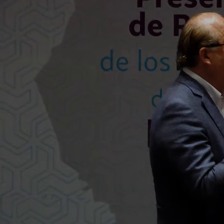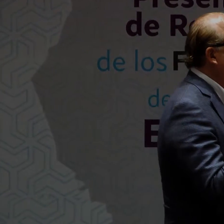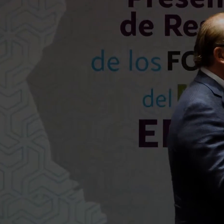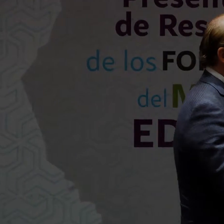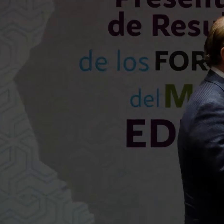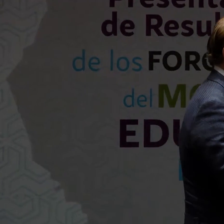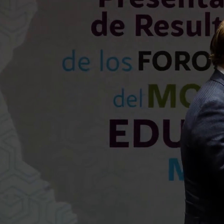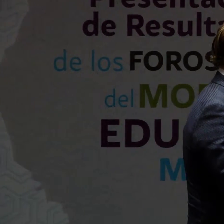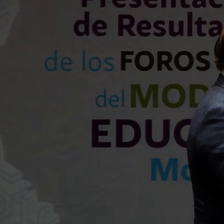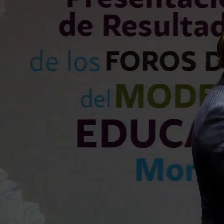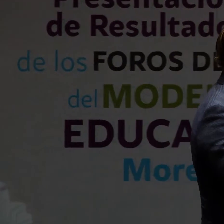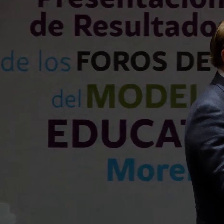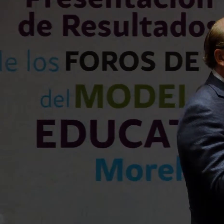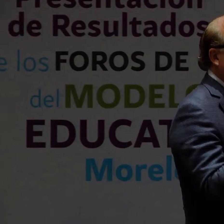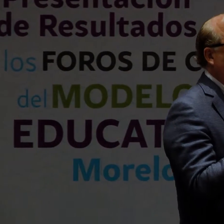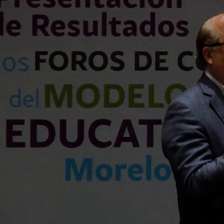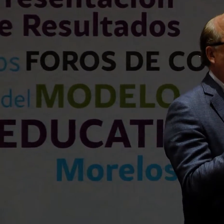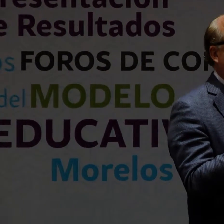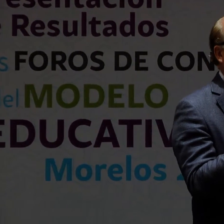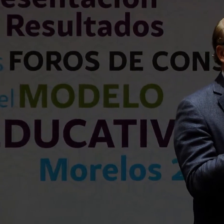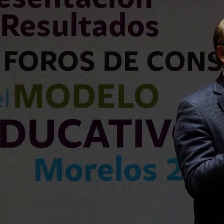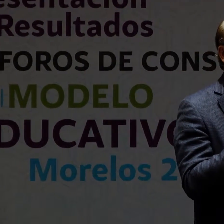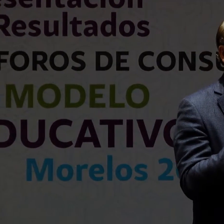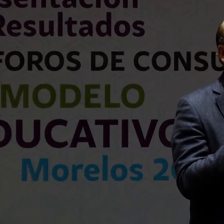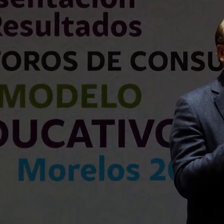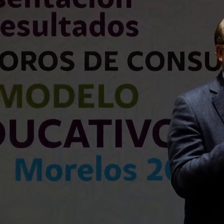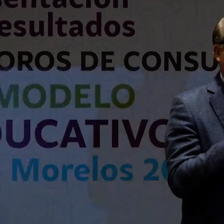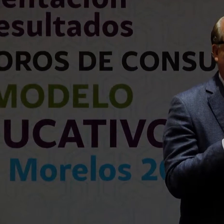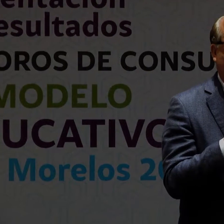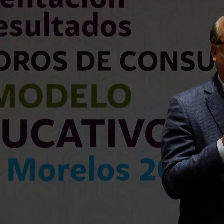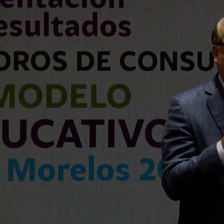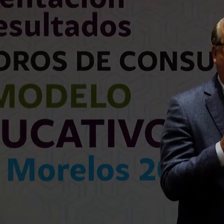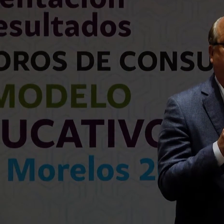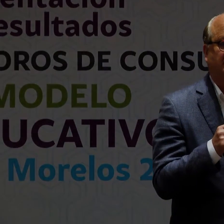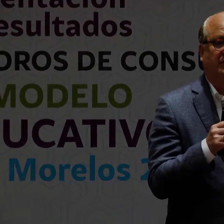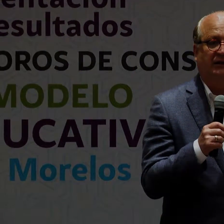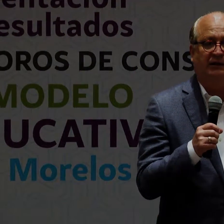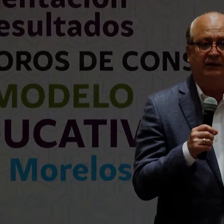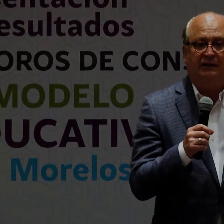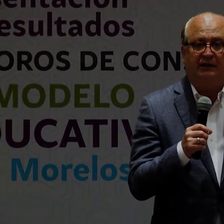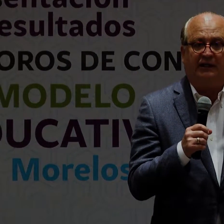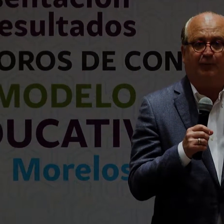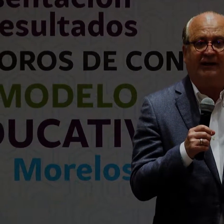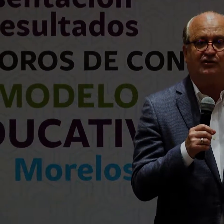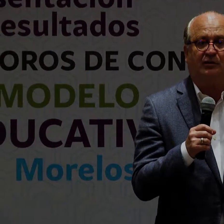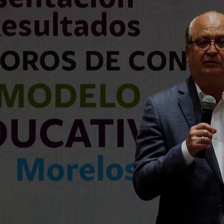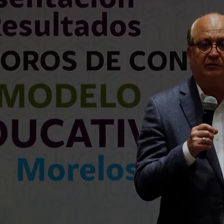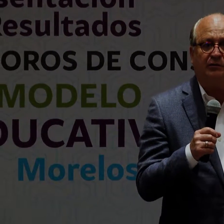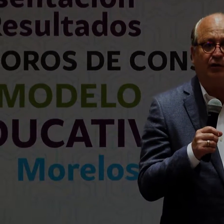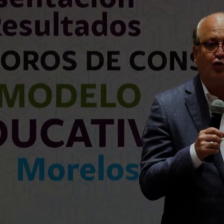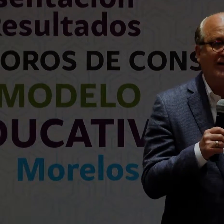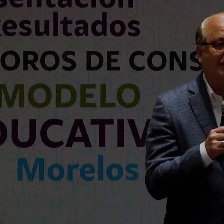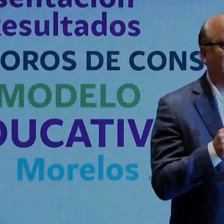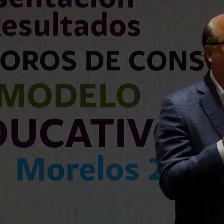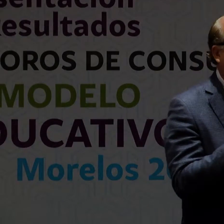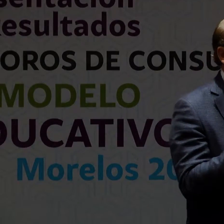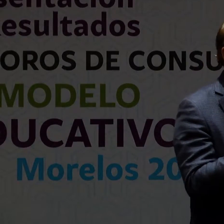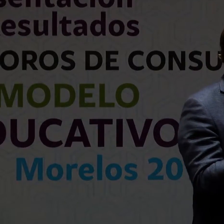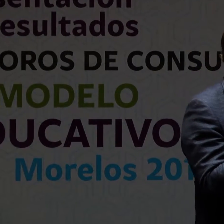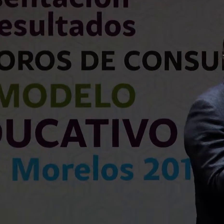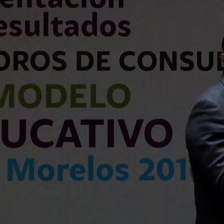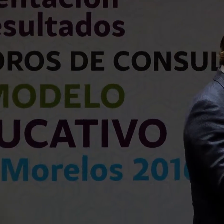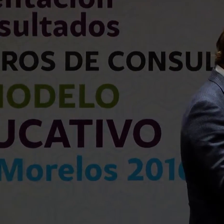Debo decirles que hoy tenemos suficiencia financiera y por eso no admito